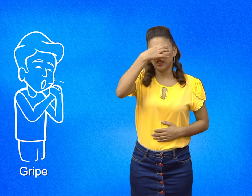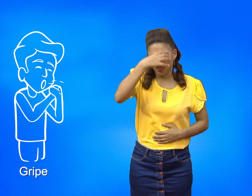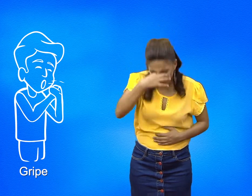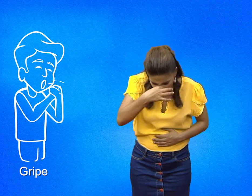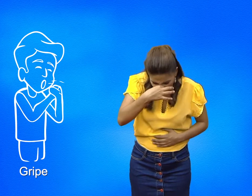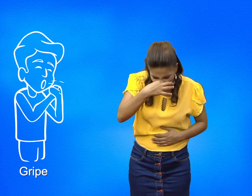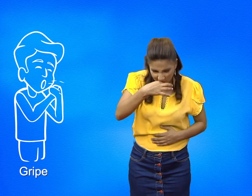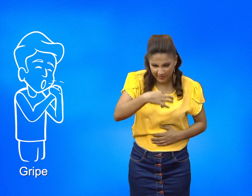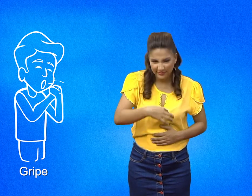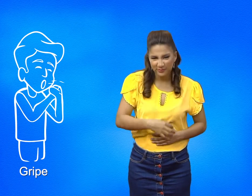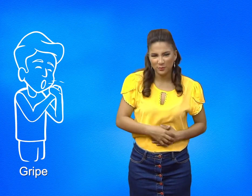gripe